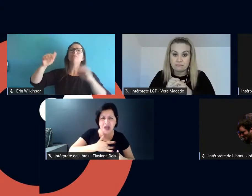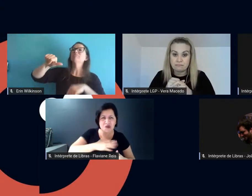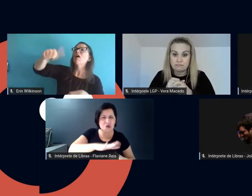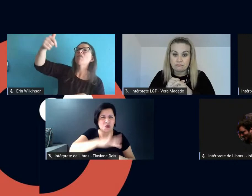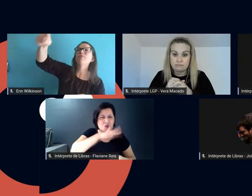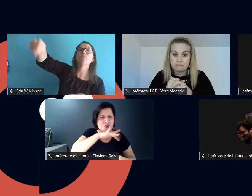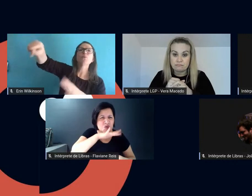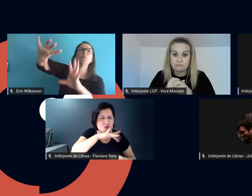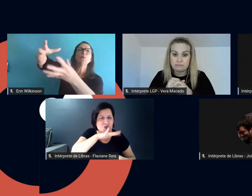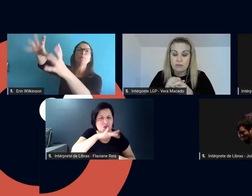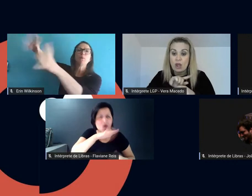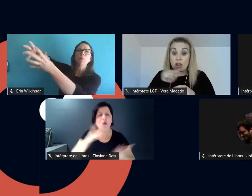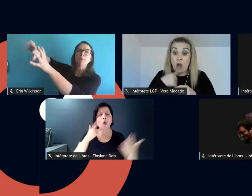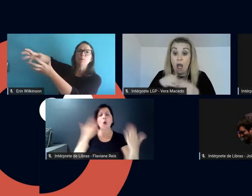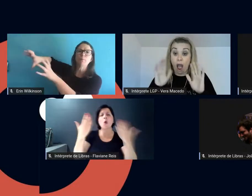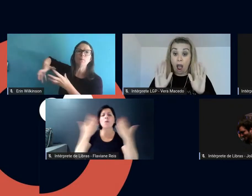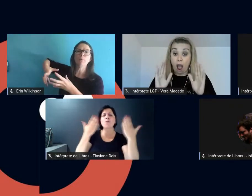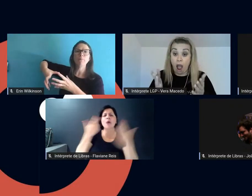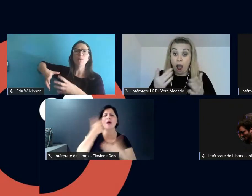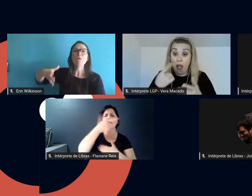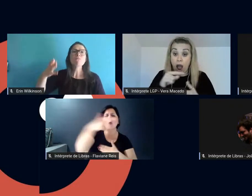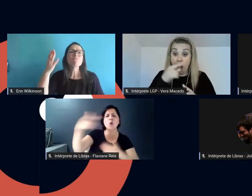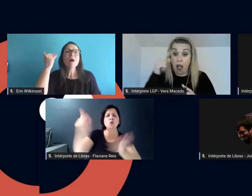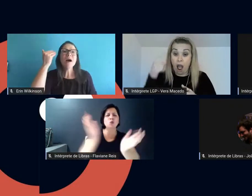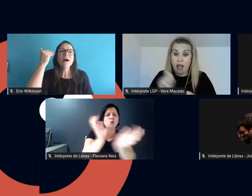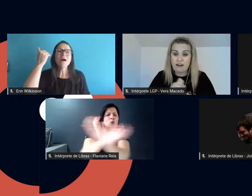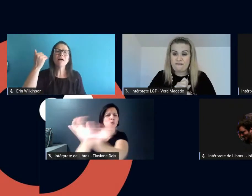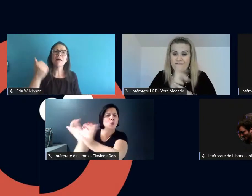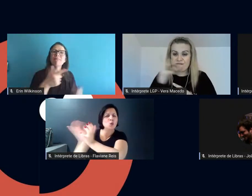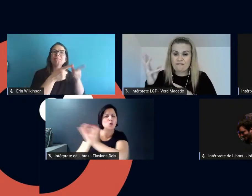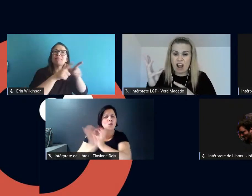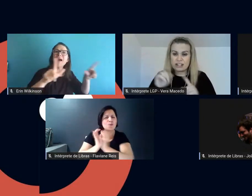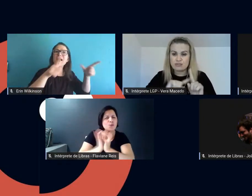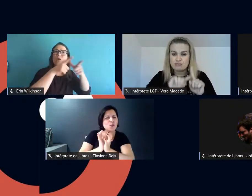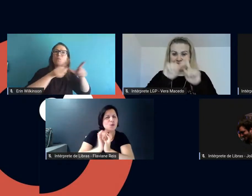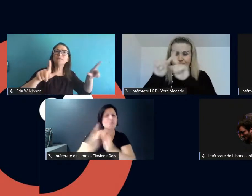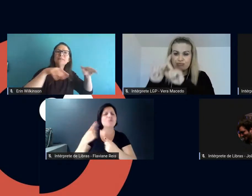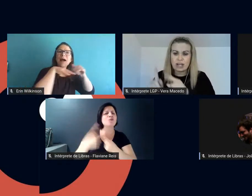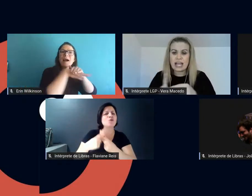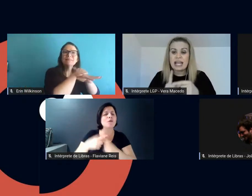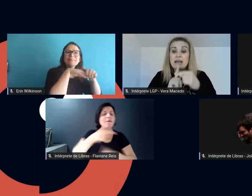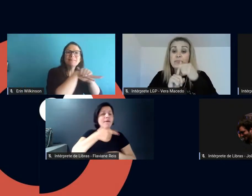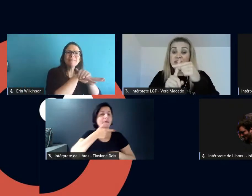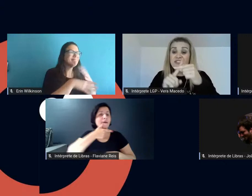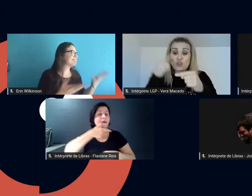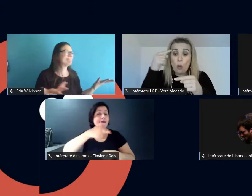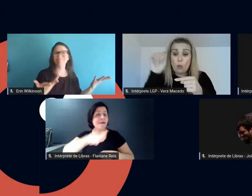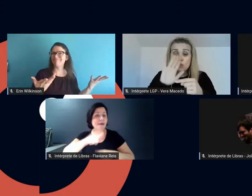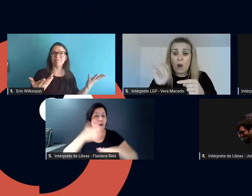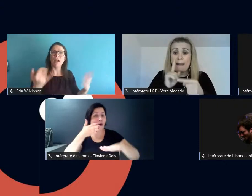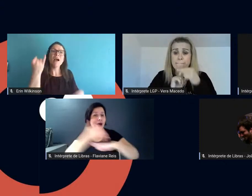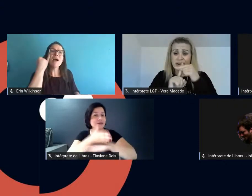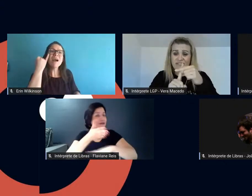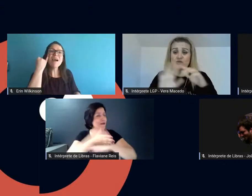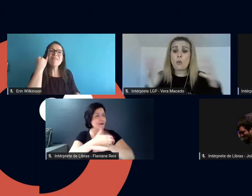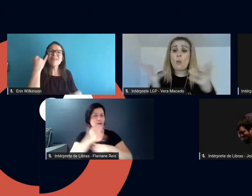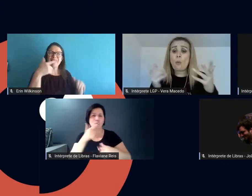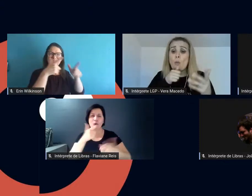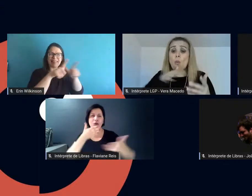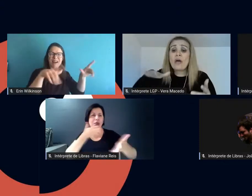ferramentas. Nós temos várias esferas de benefícios, né? Enfim, várias esferas na saúde,